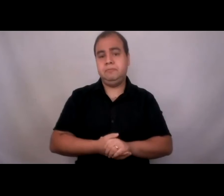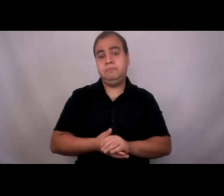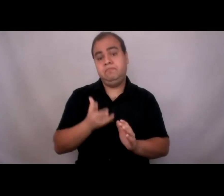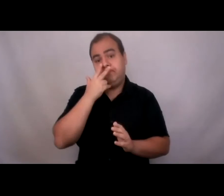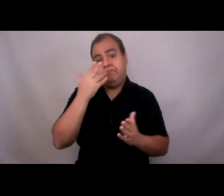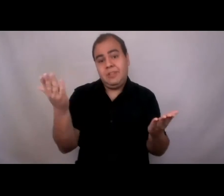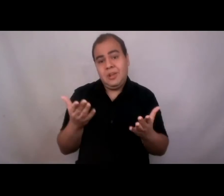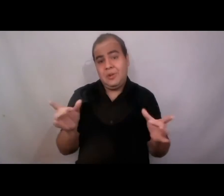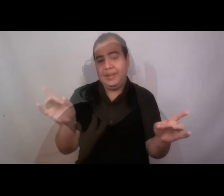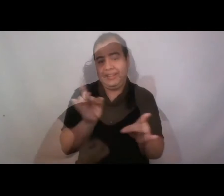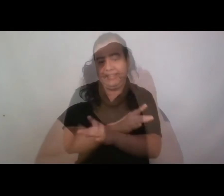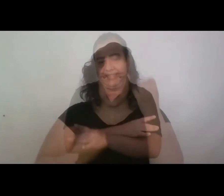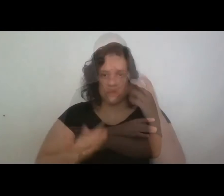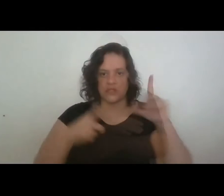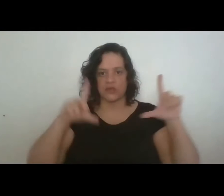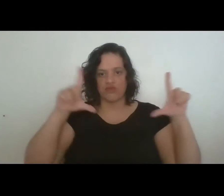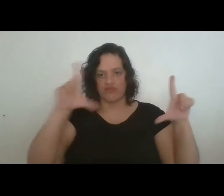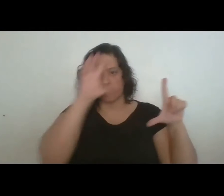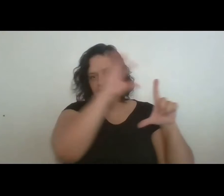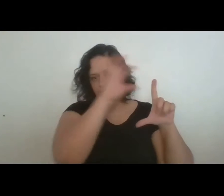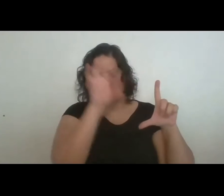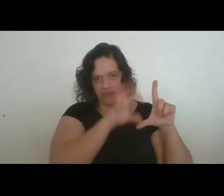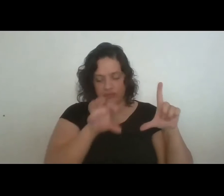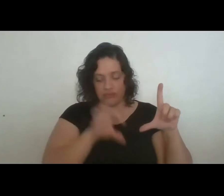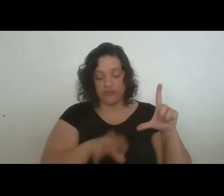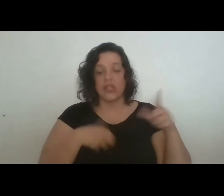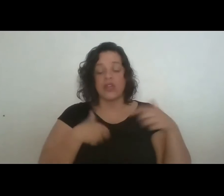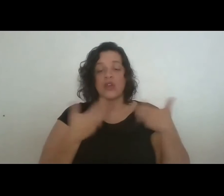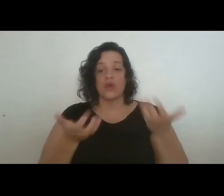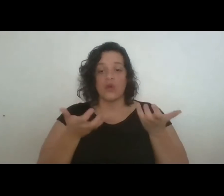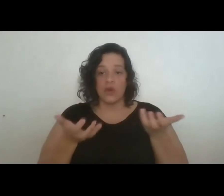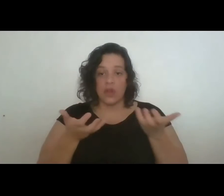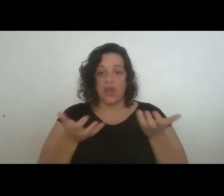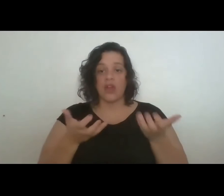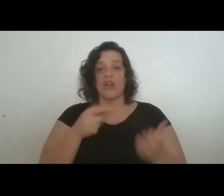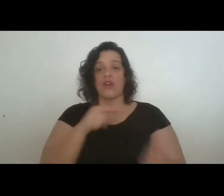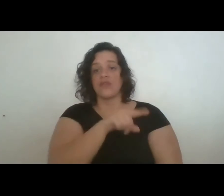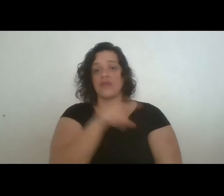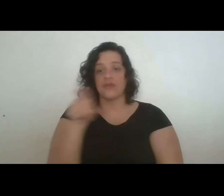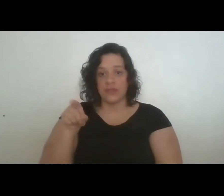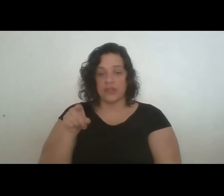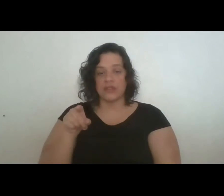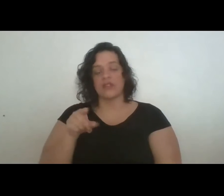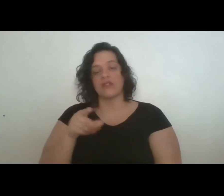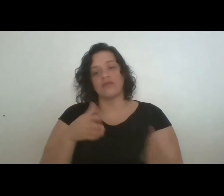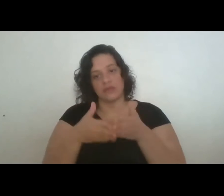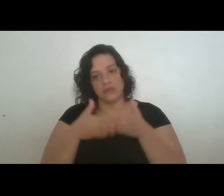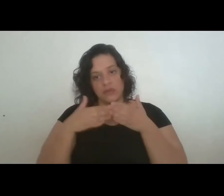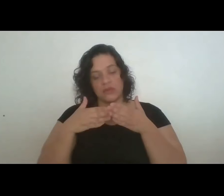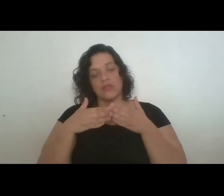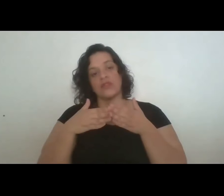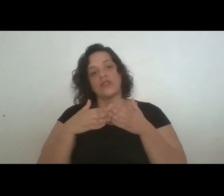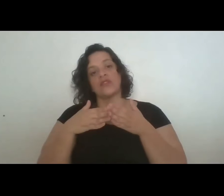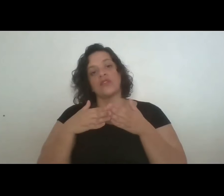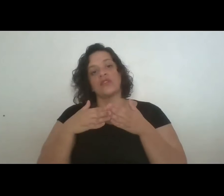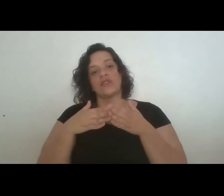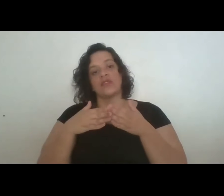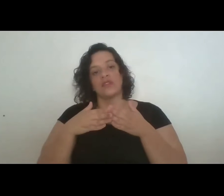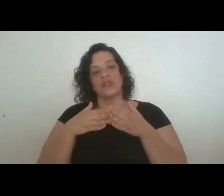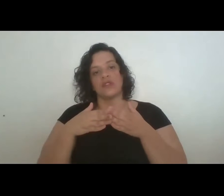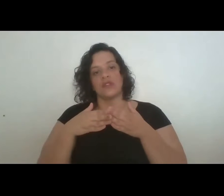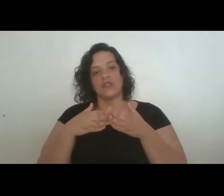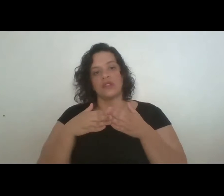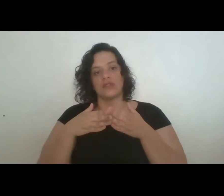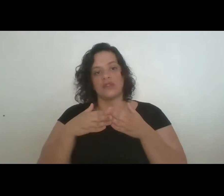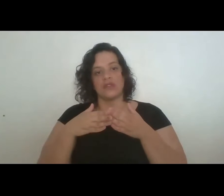é isso. Queria que vocês fizessem uma gentileza de